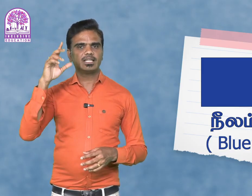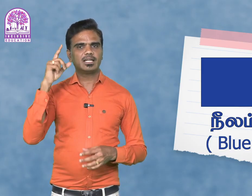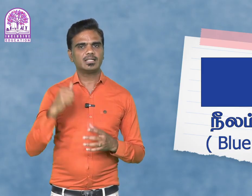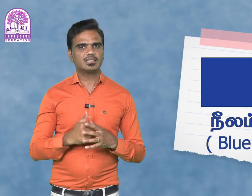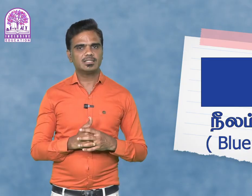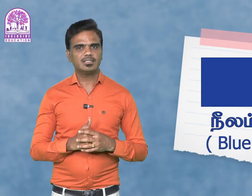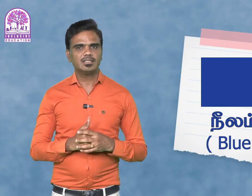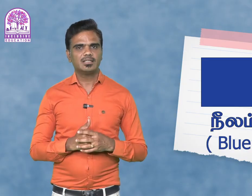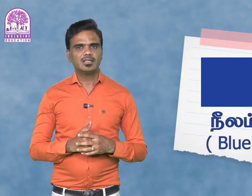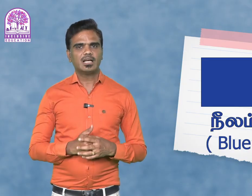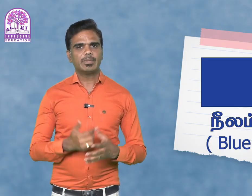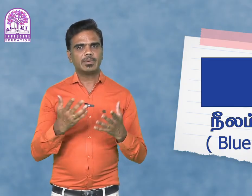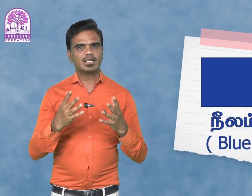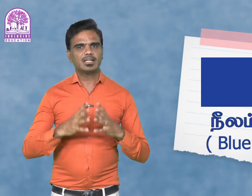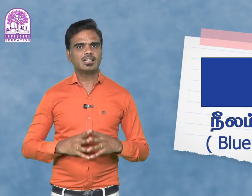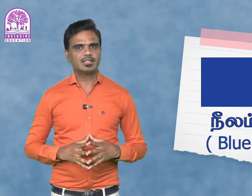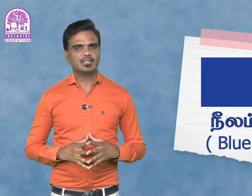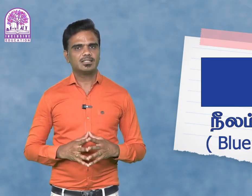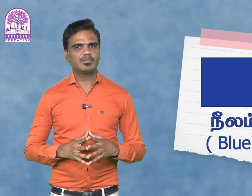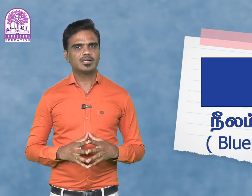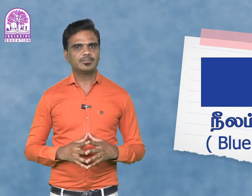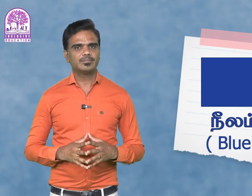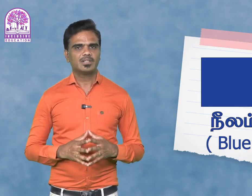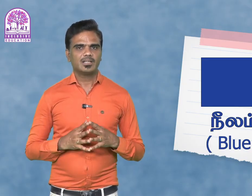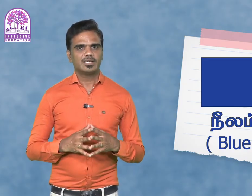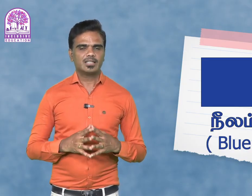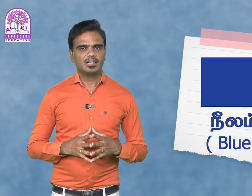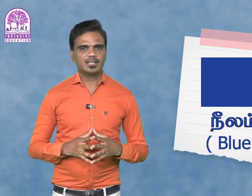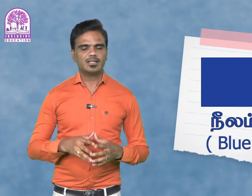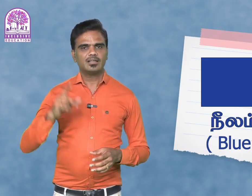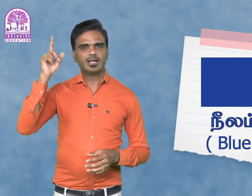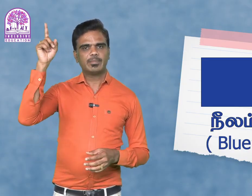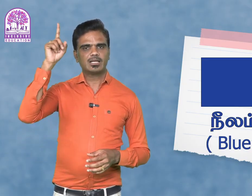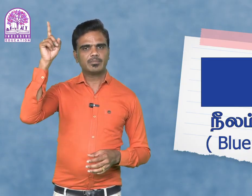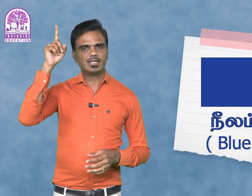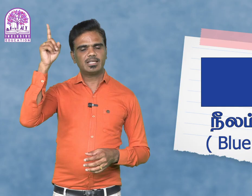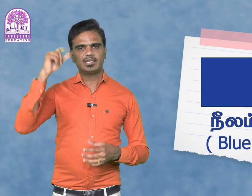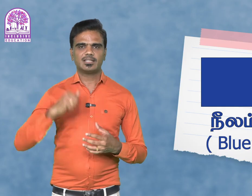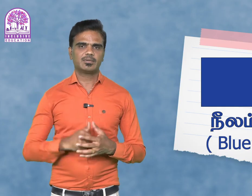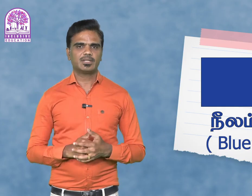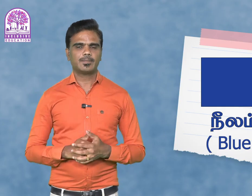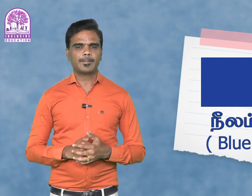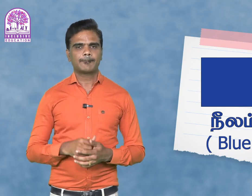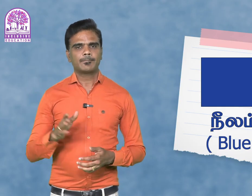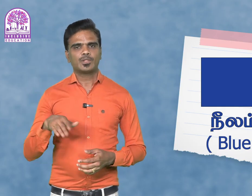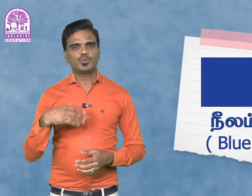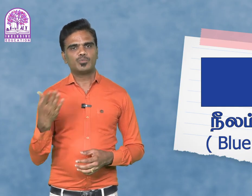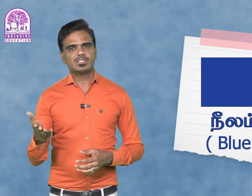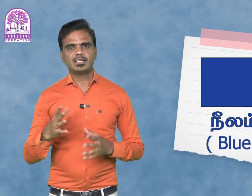என்ன கலரில் இருக்குது? அப்படியே பாருங்கள், என்ன கலரில் இருக்குன்னு. வானம் நீல கலரில் இருக்கா? அப்போ என்ன காமிக்கலாம்? நீங்கள் நீளத்தை காமிக்கலாம். ஒன் மோர் சைன் என்ன